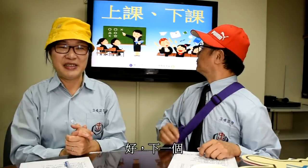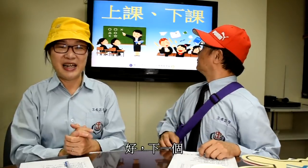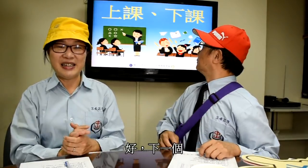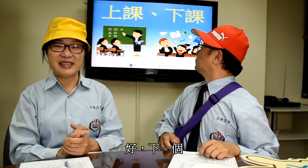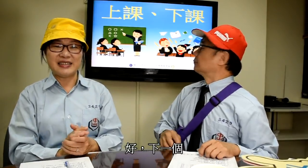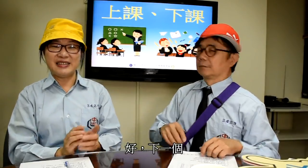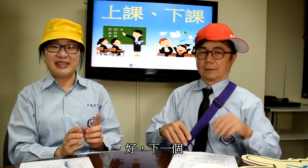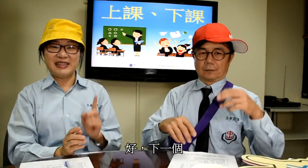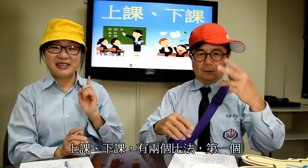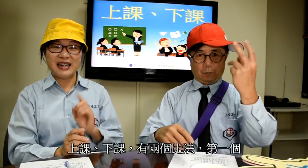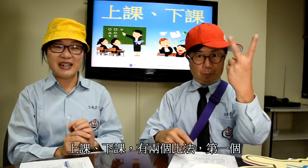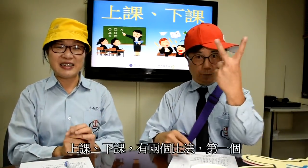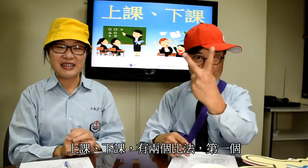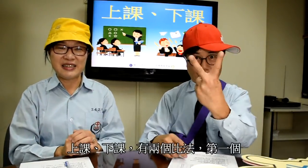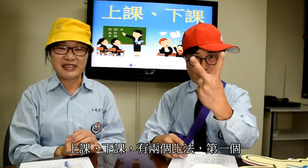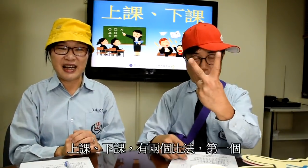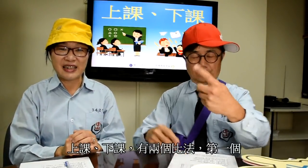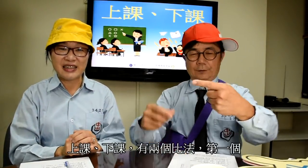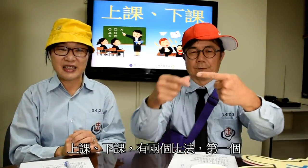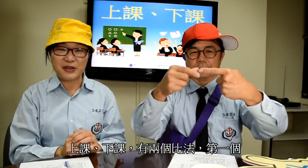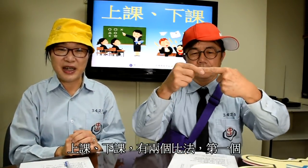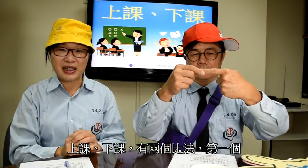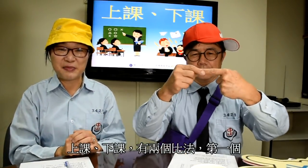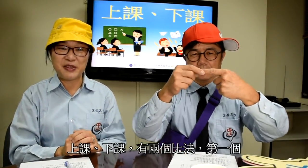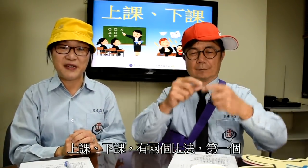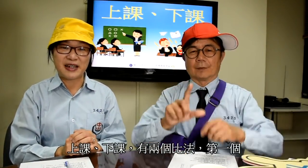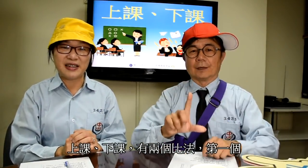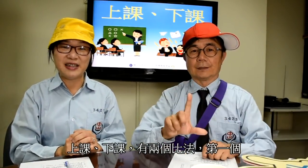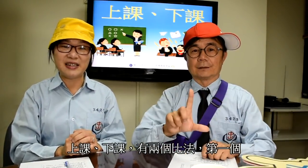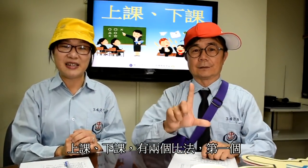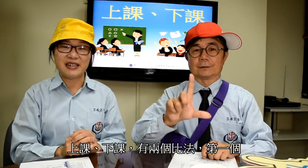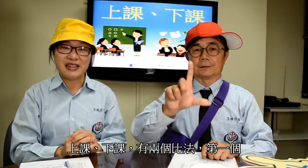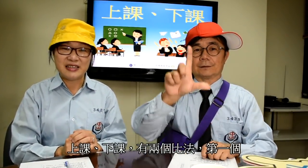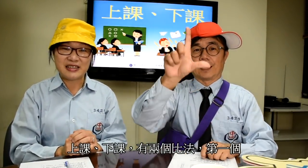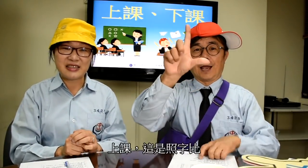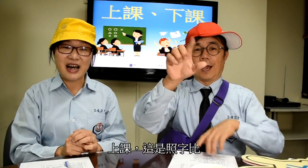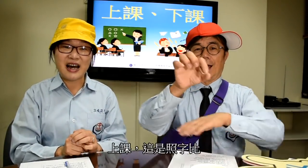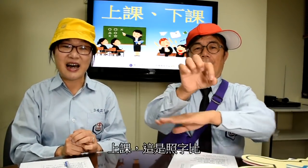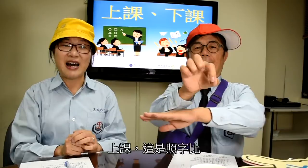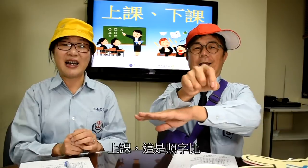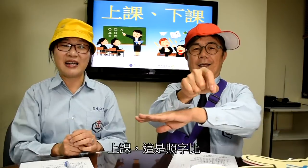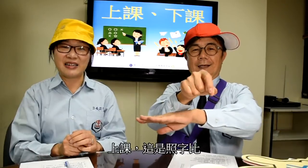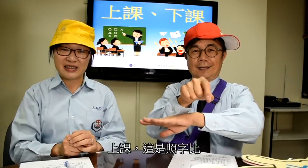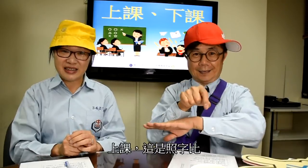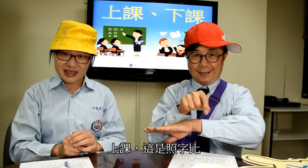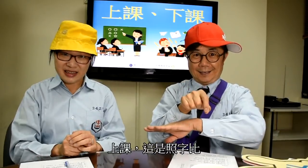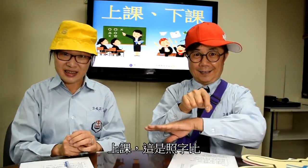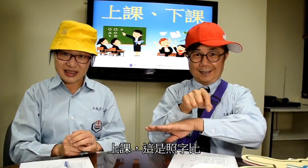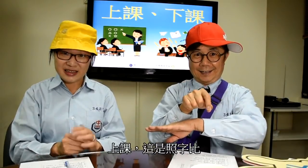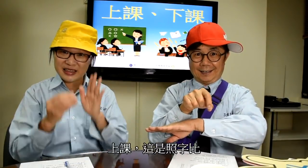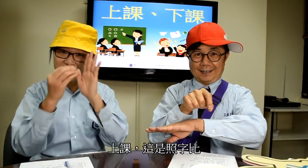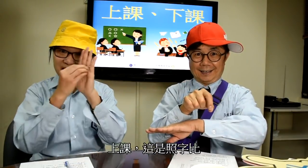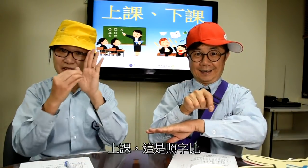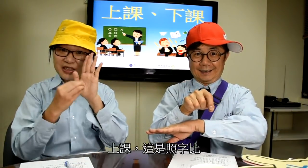一个，上课下课，有两个笔法，第一个，上课，这是造字笔，